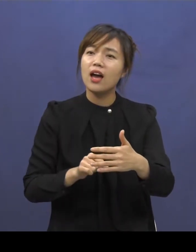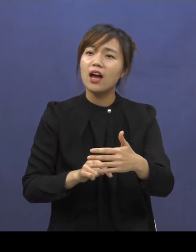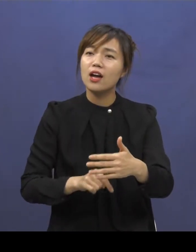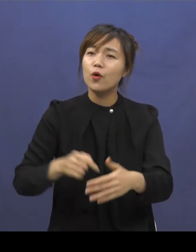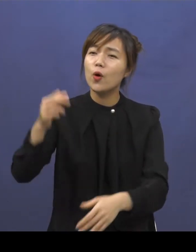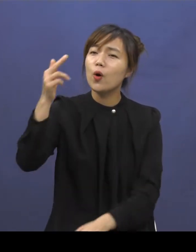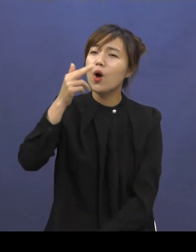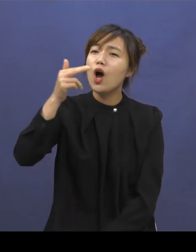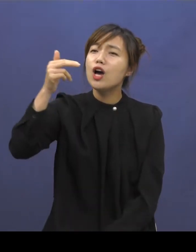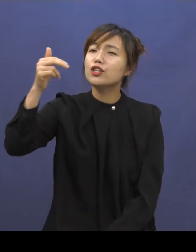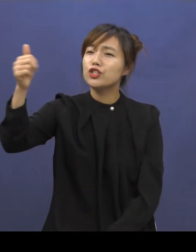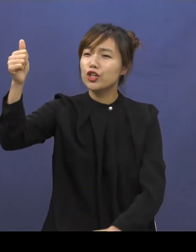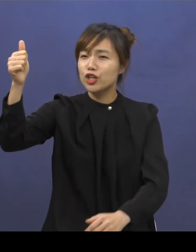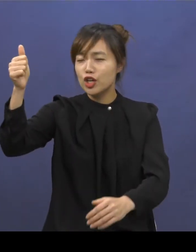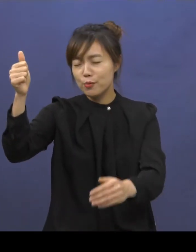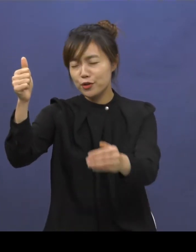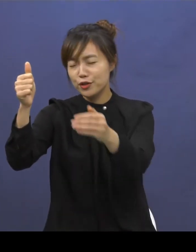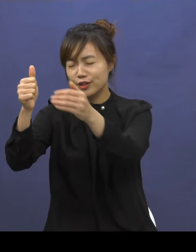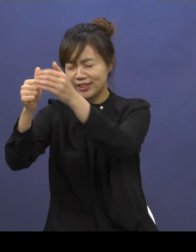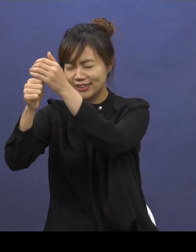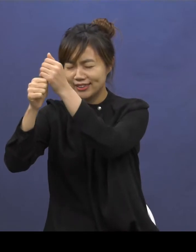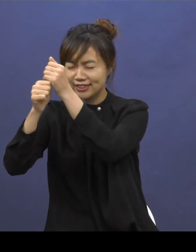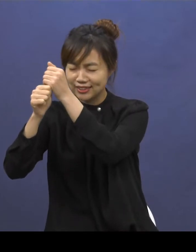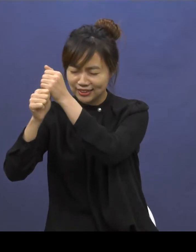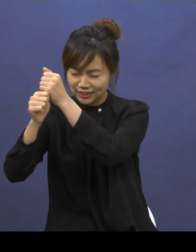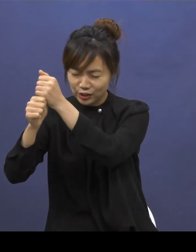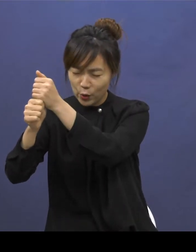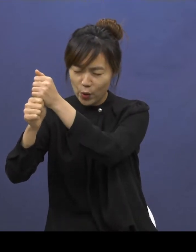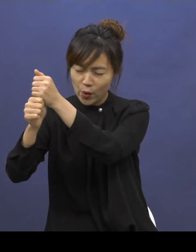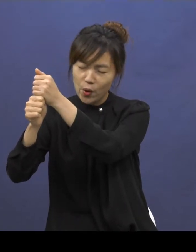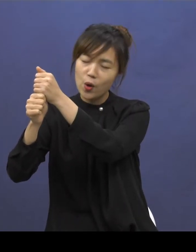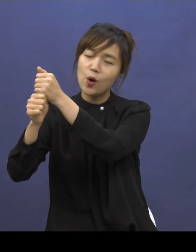속에도 춤을 들고